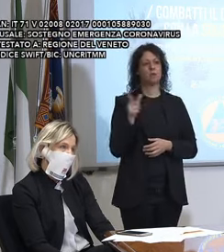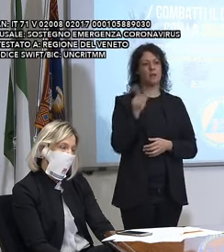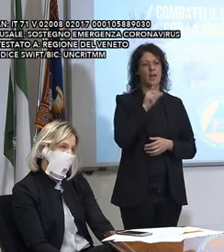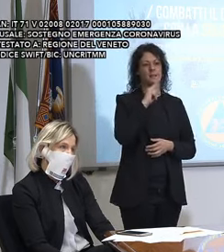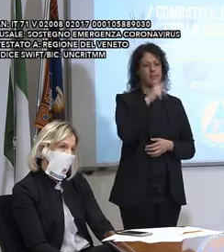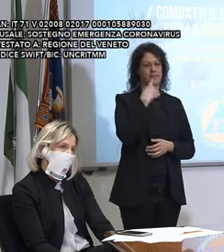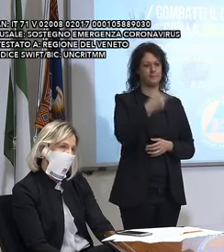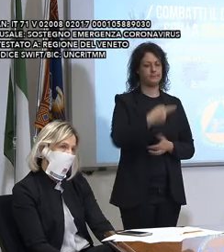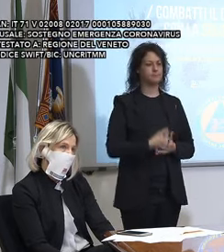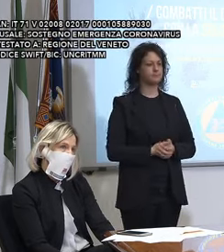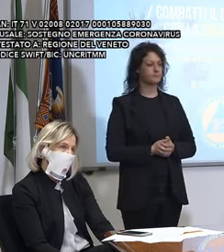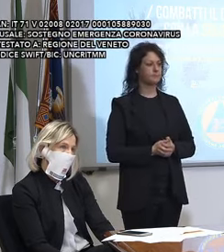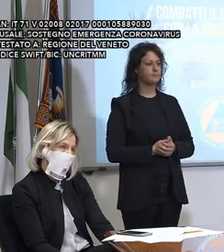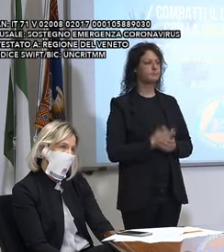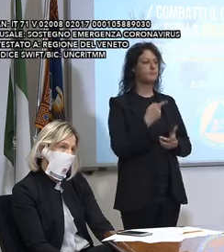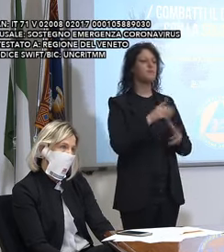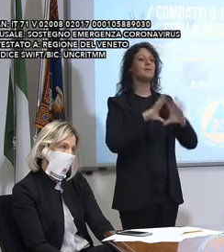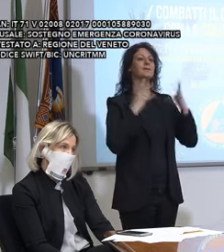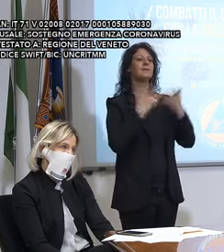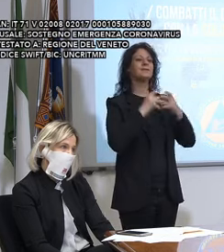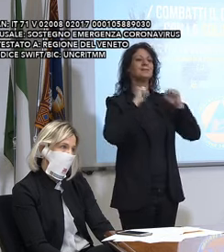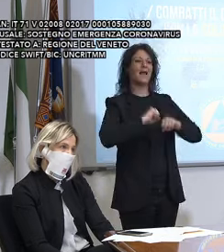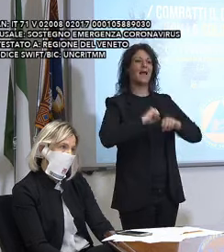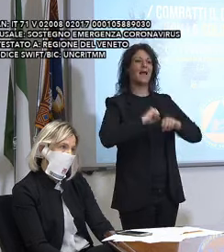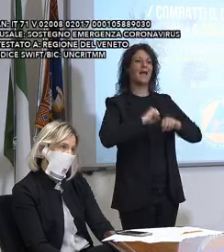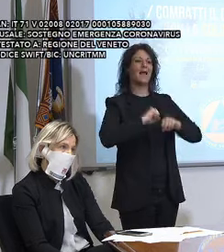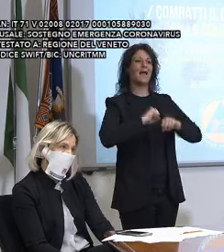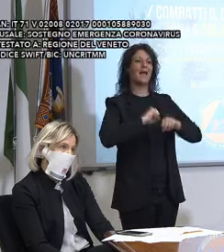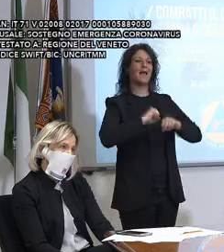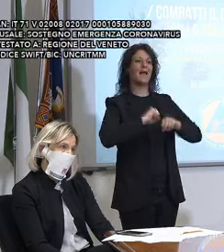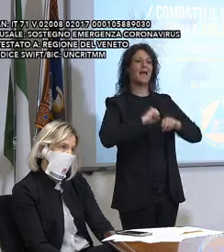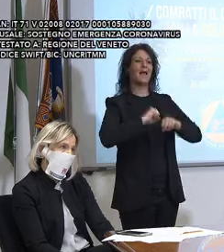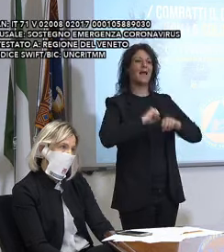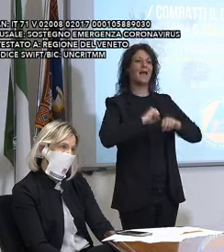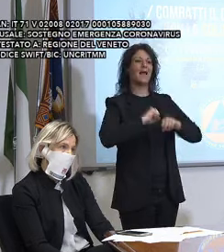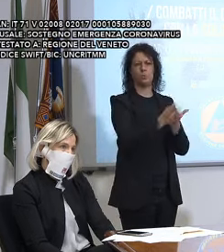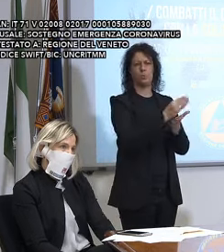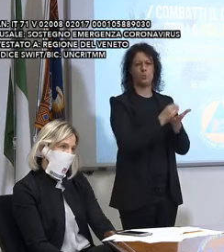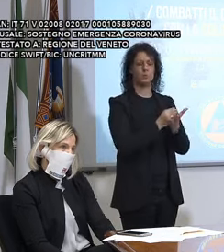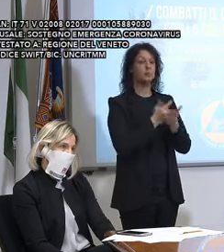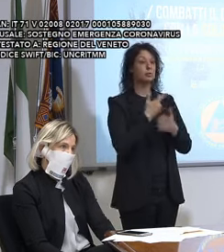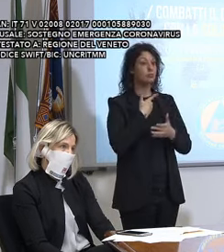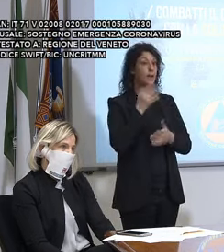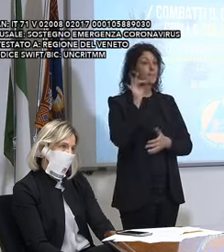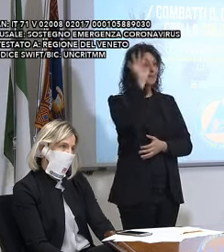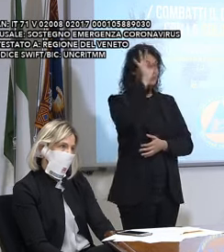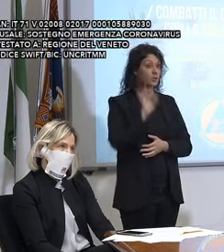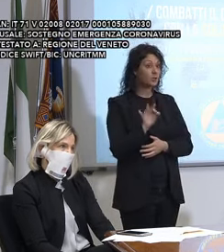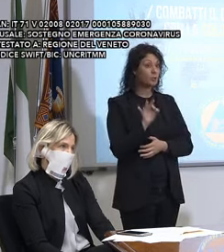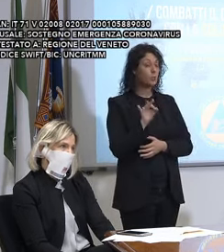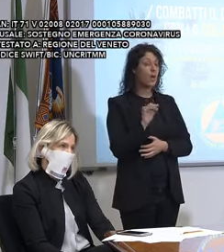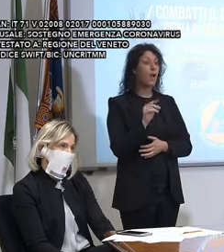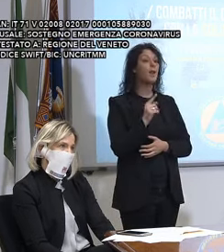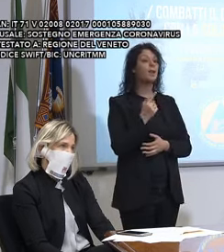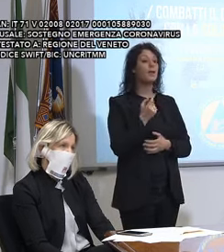personale sanitario è stato fatto il tampone a tappeto. Abbiamo una percentuale di positivi asintomatici